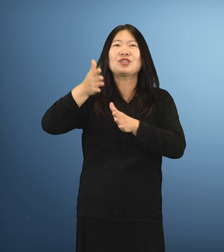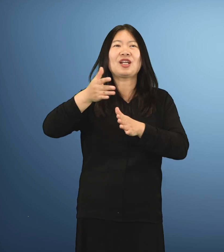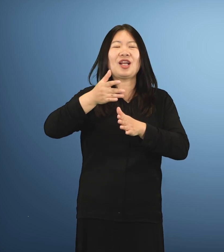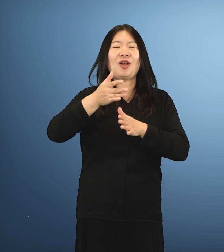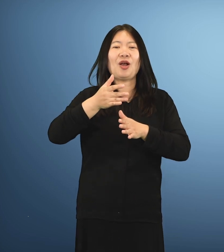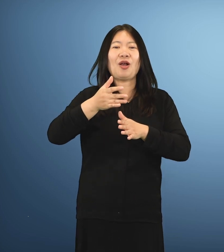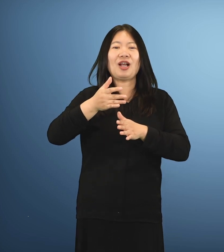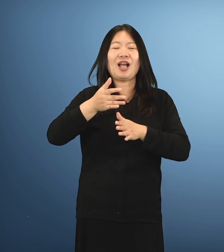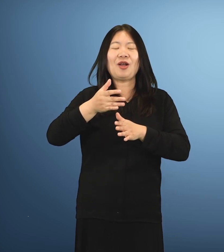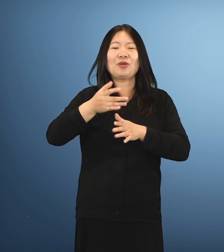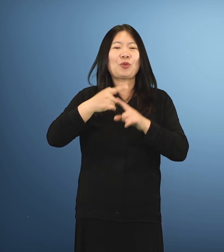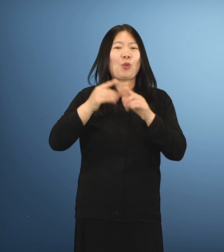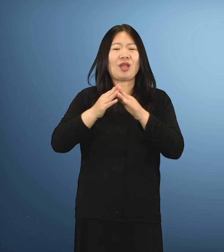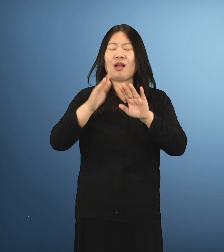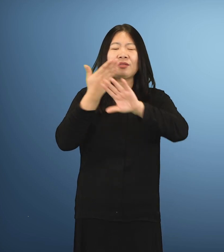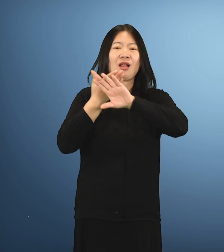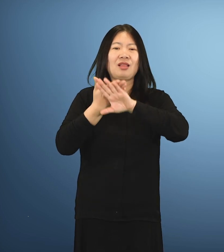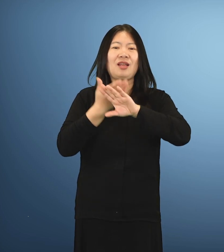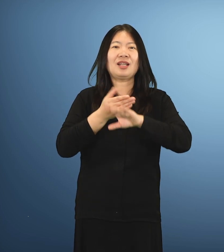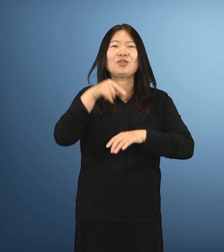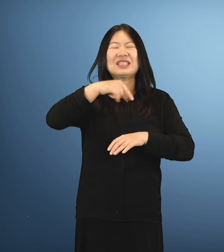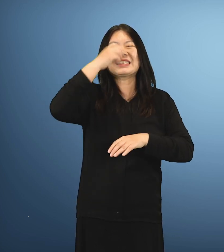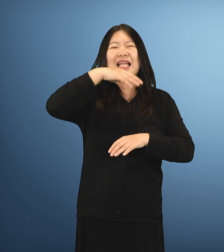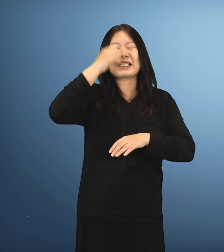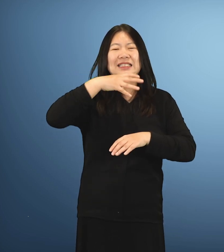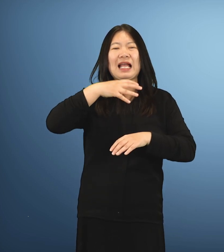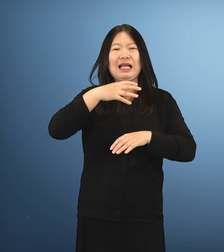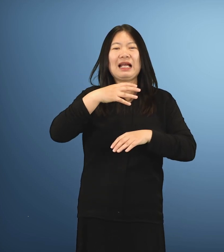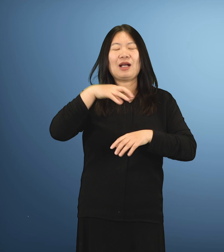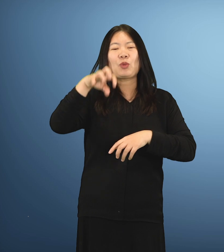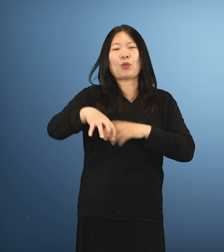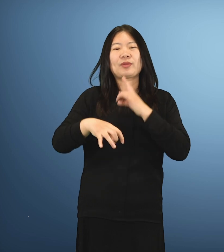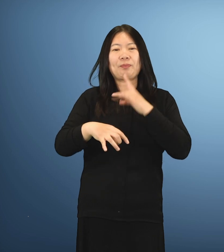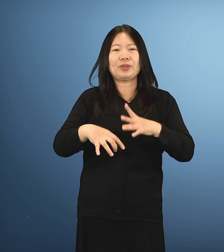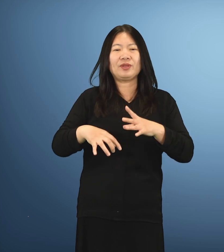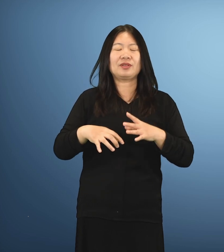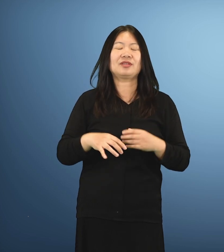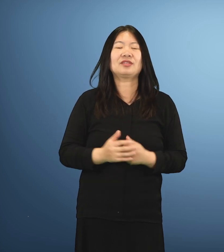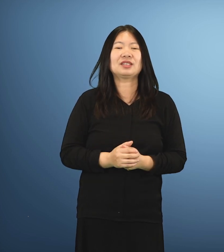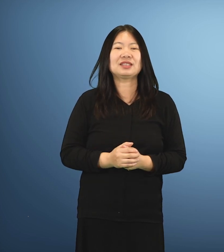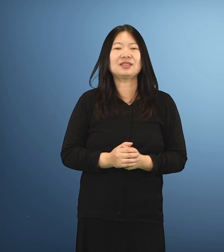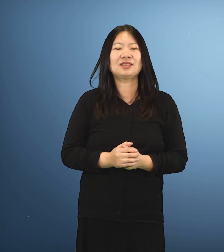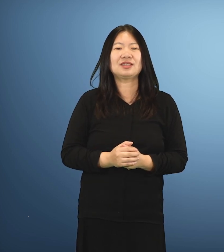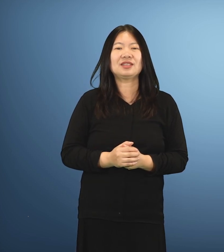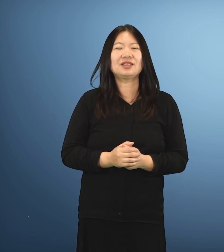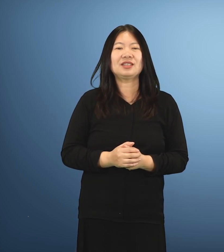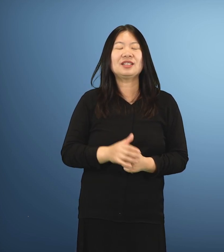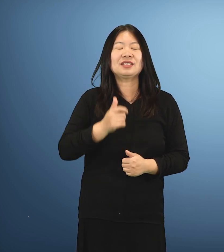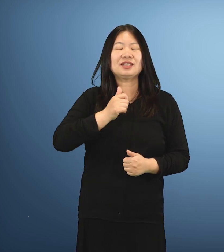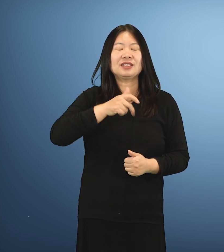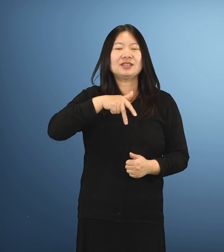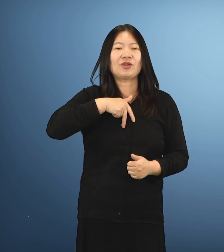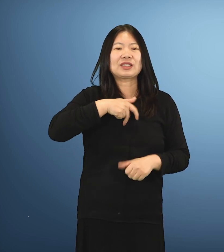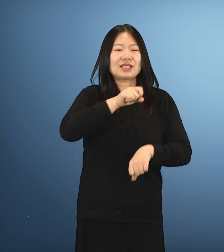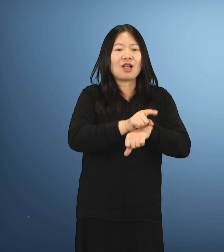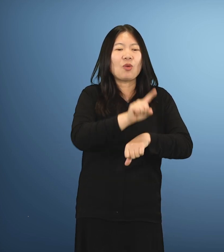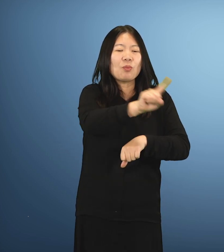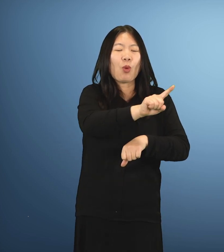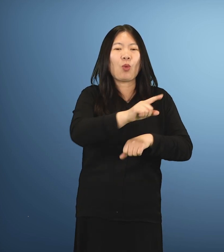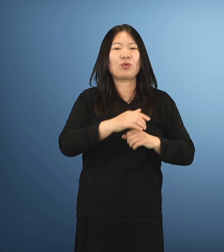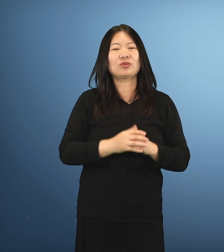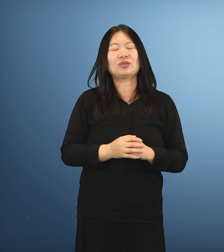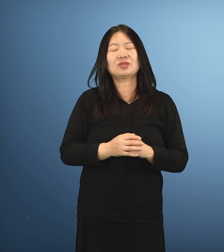이건 예배드리는 공간이에요. 바로 여러분들이 교회입니다. 그래서